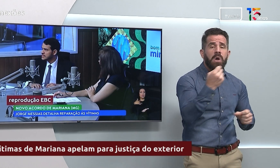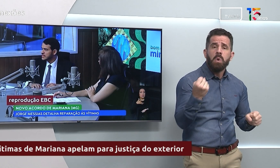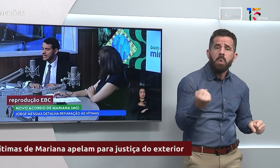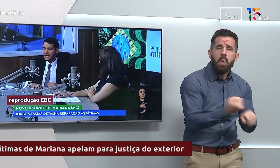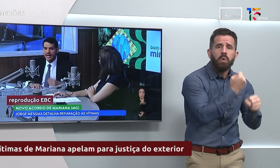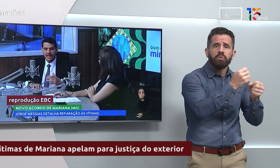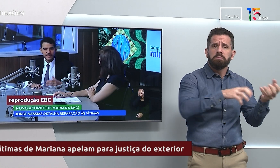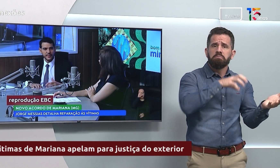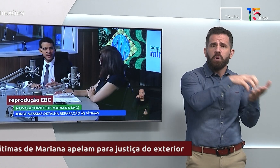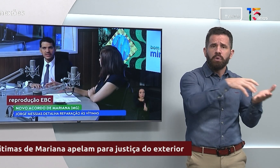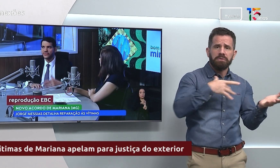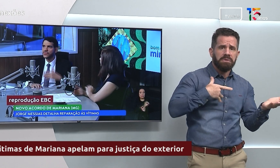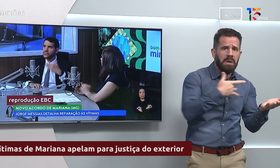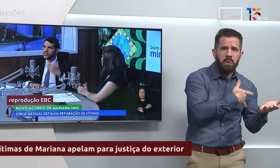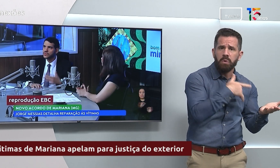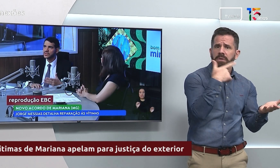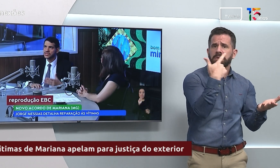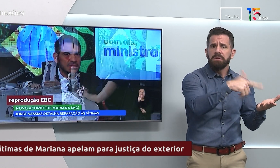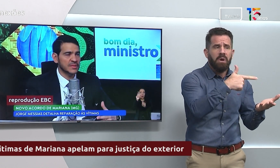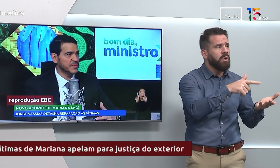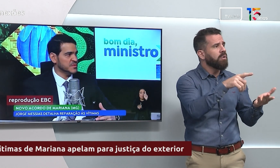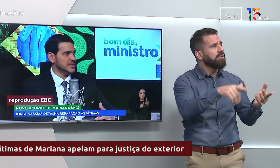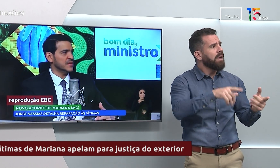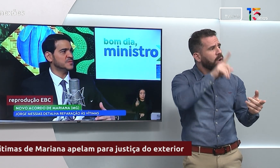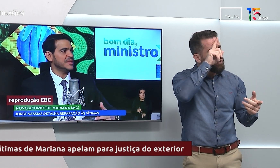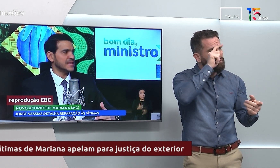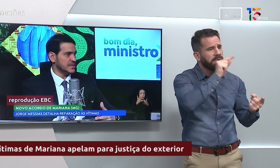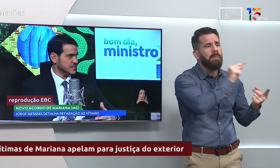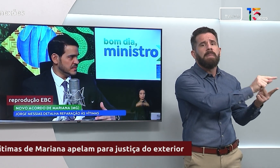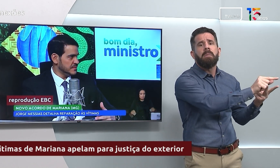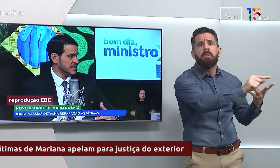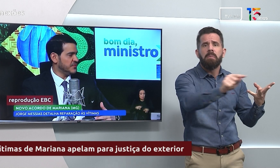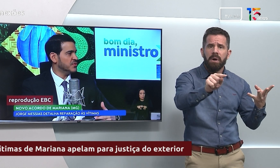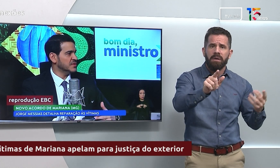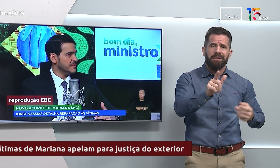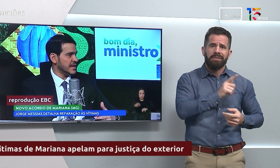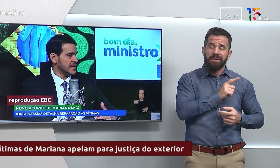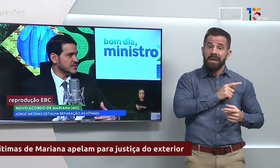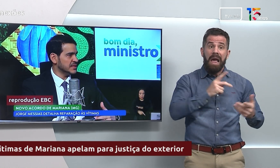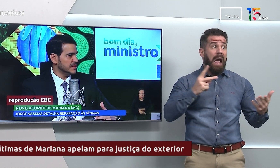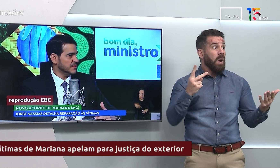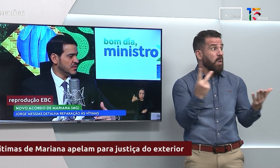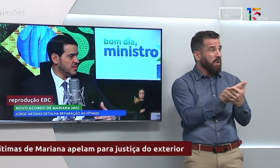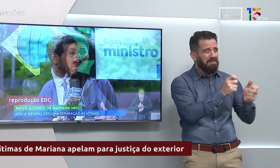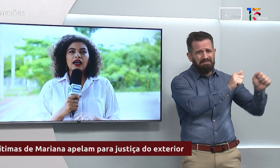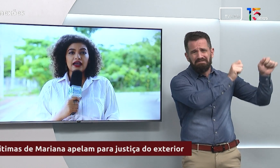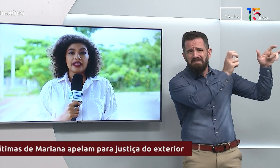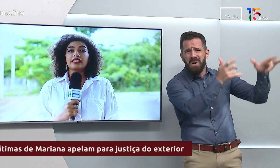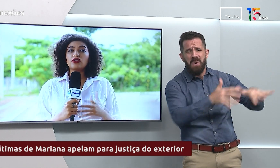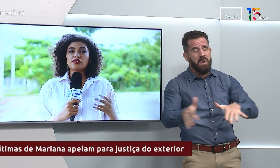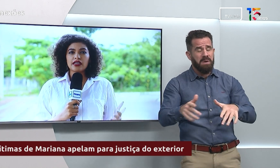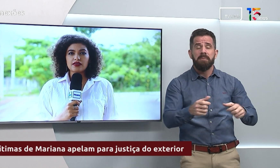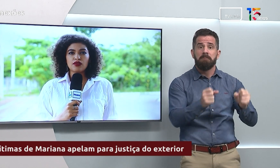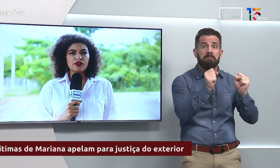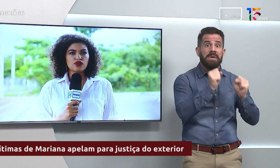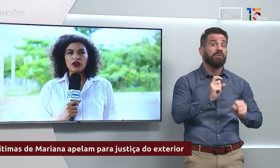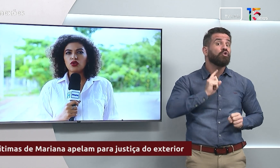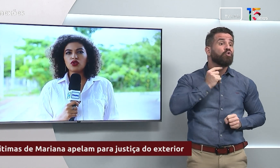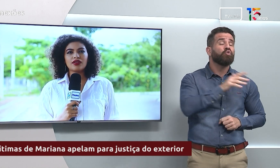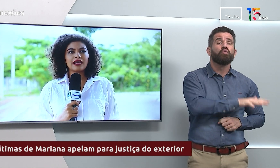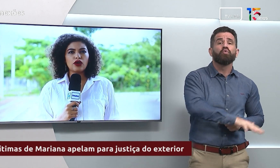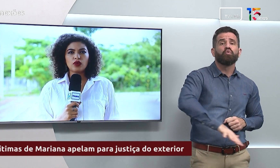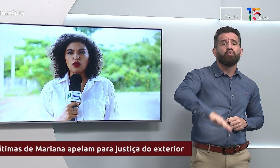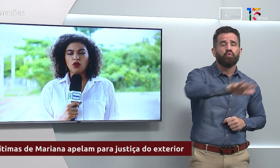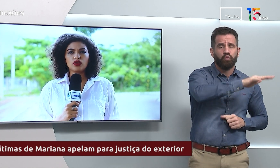de referência. Aquela população foi muito atingida pelos minérios pesados que foram liberados ali. A renegociação fez o